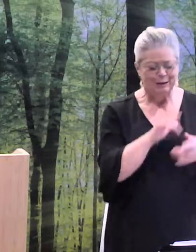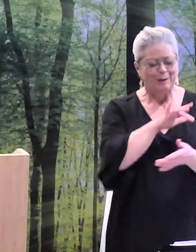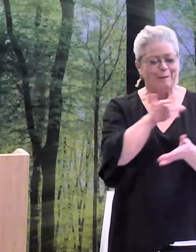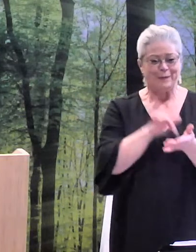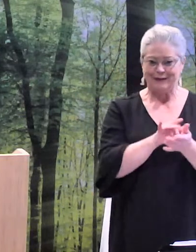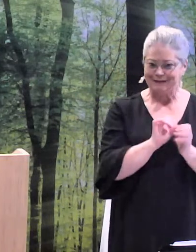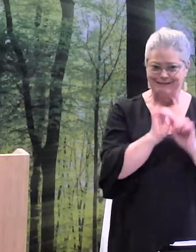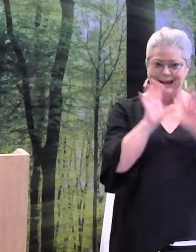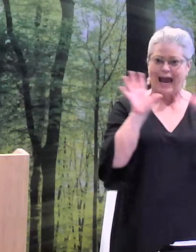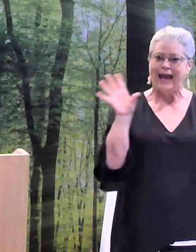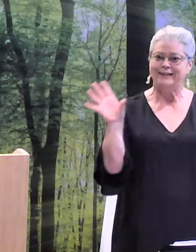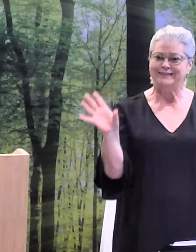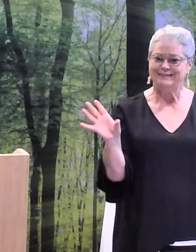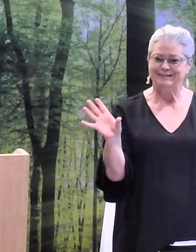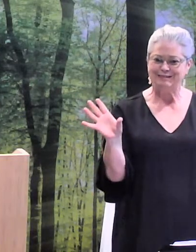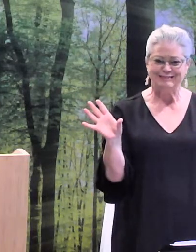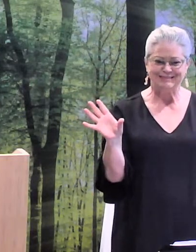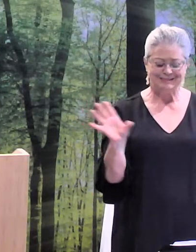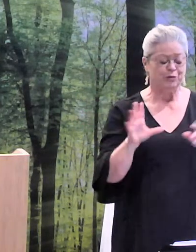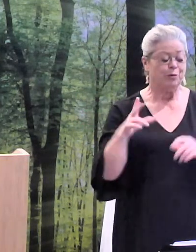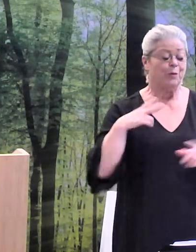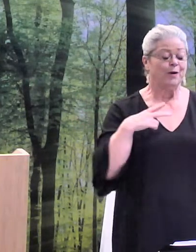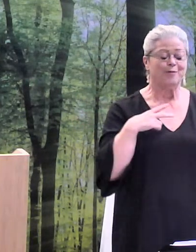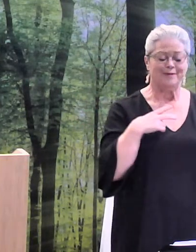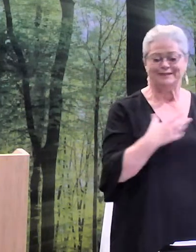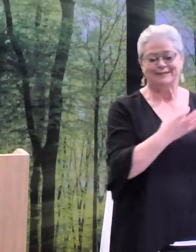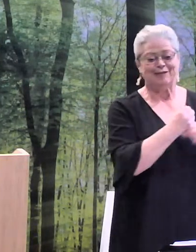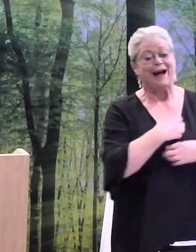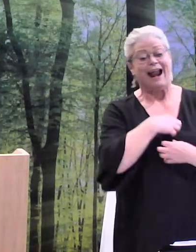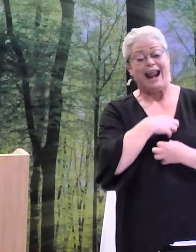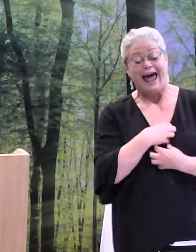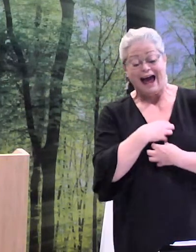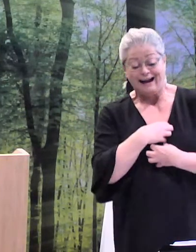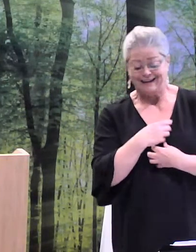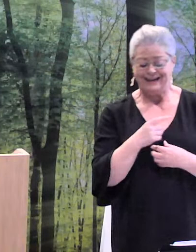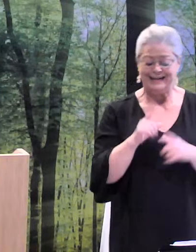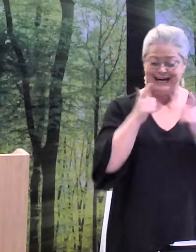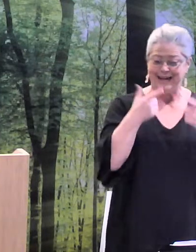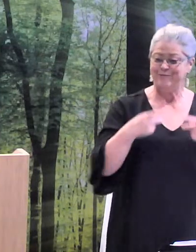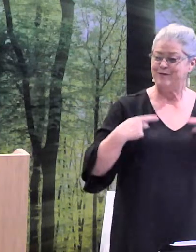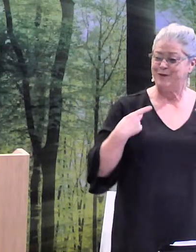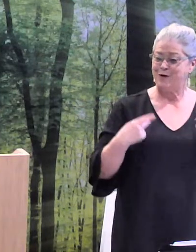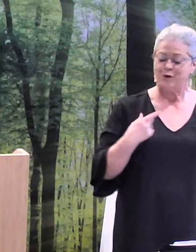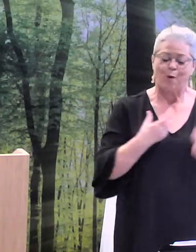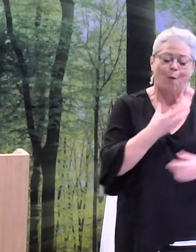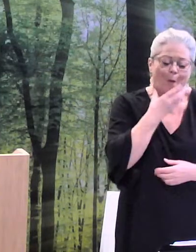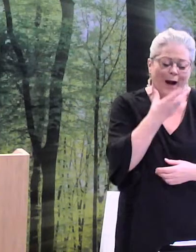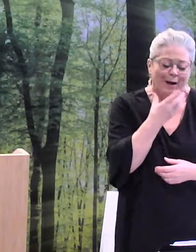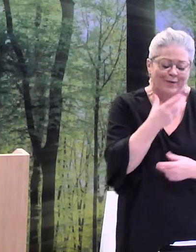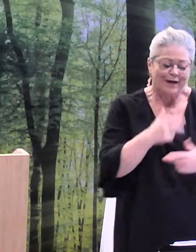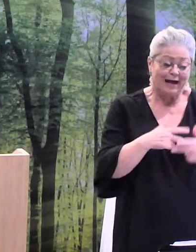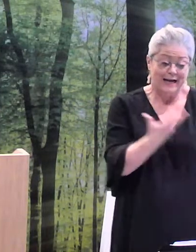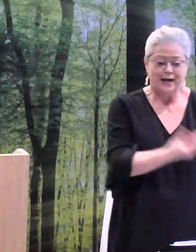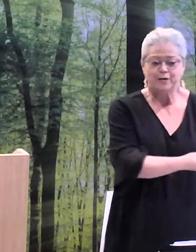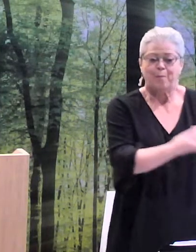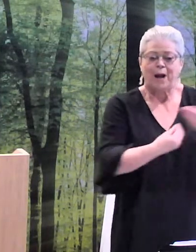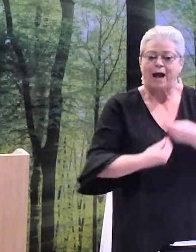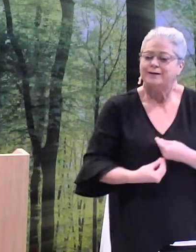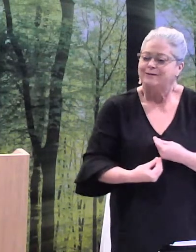laten schijnen, zoals zo vaak wanneer hij ons met zijn lach en levensvreugde, warmte en licht bracht.